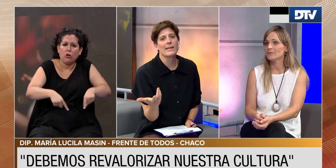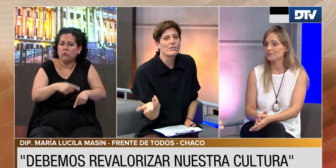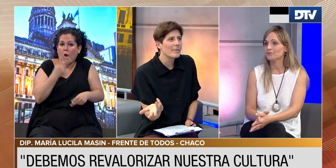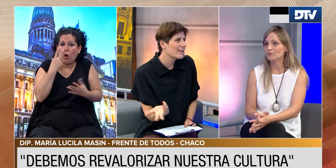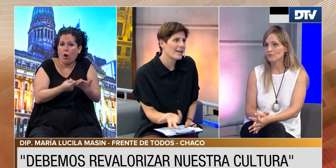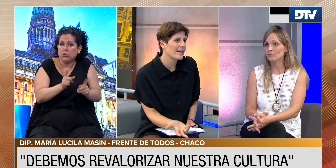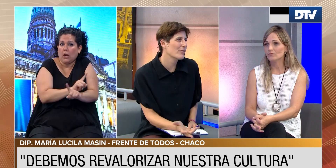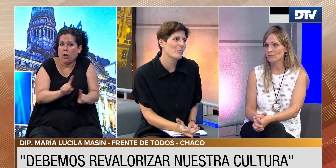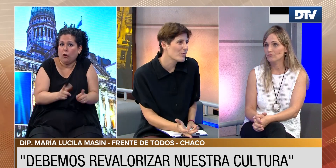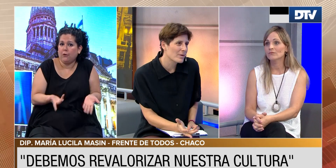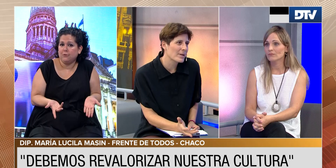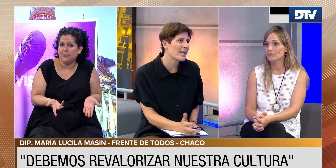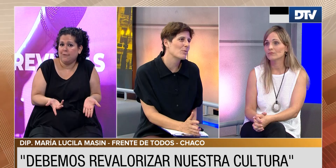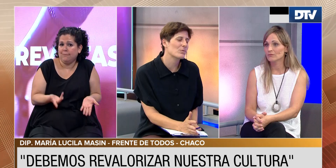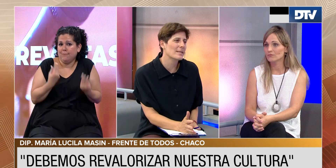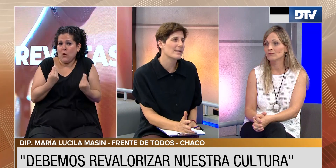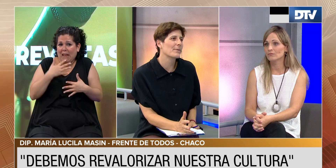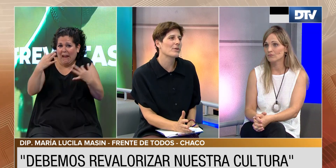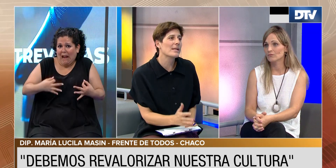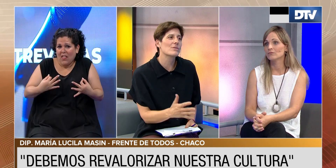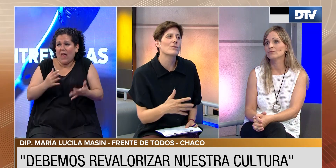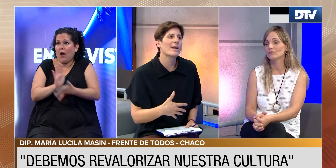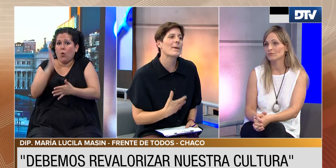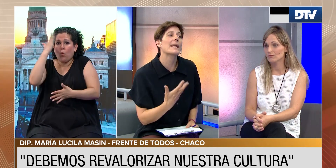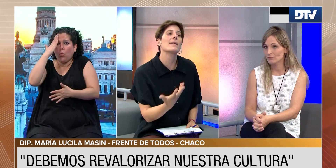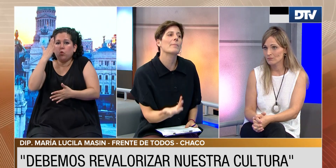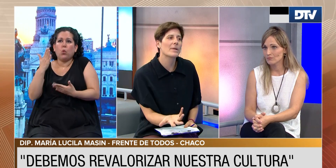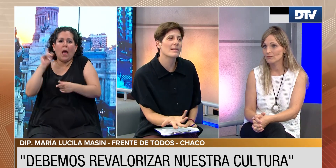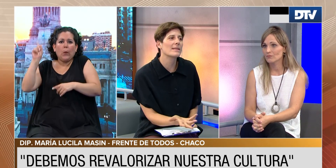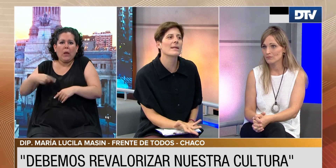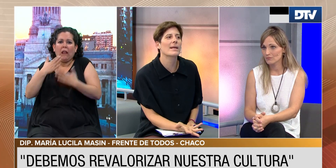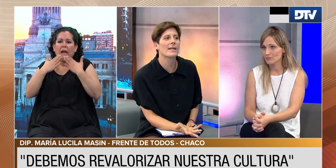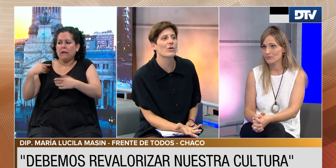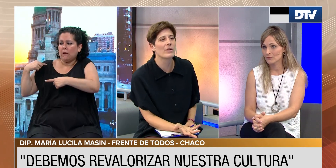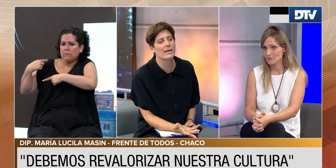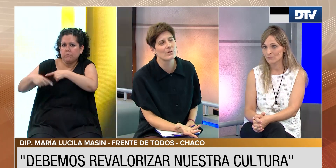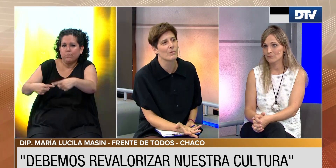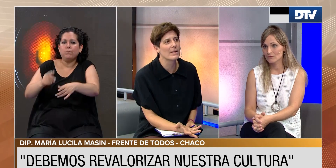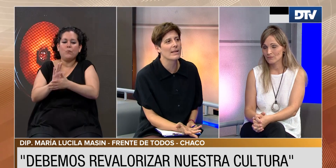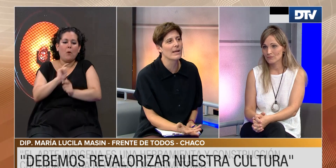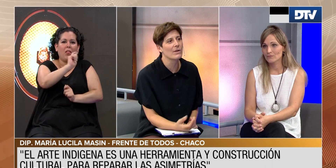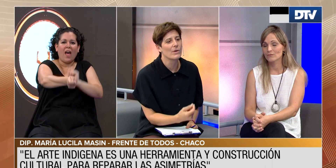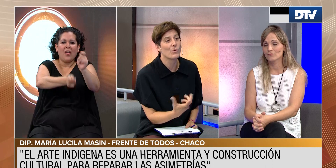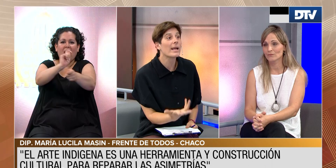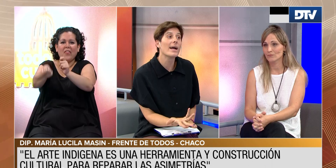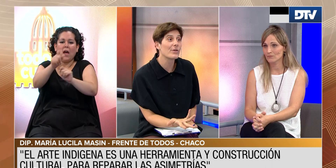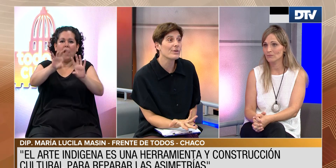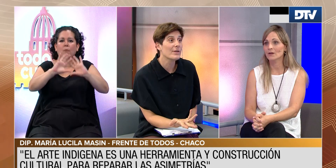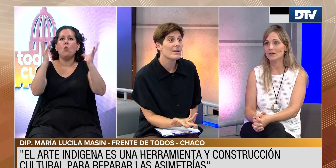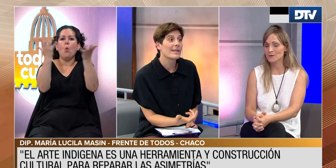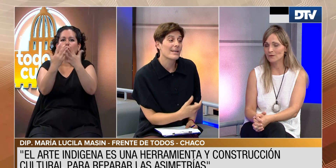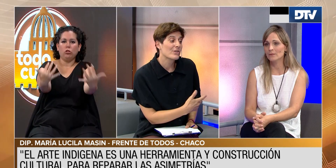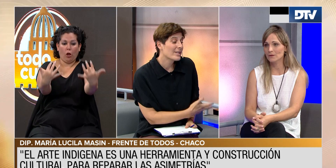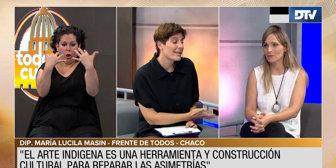además generosamente a todo el mundo, porque la cultura tiene que ver con eso, ¿no? Con una manera también de entregarle a todo el resto de la humanidad un